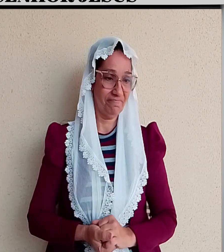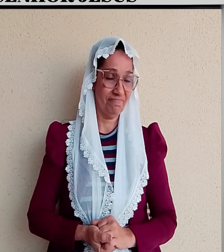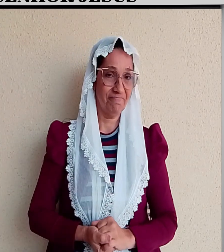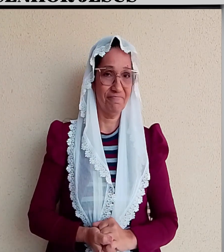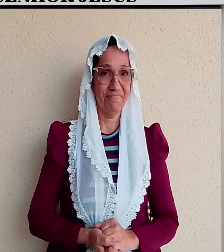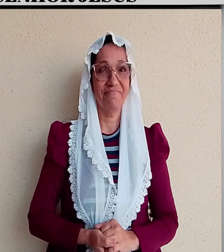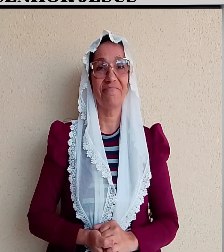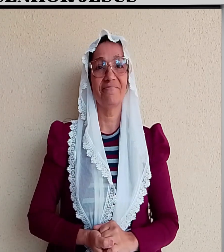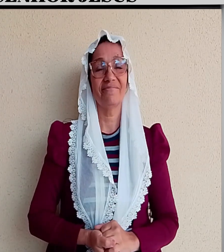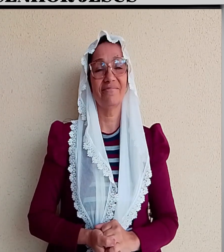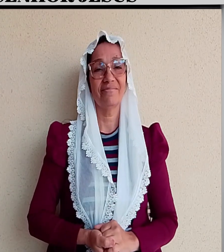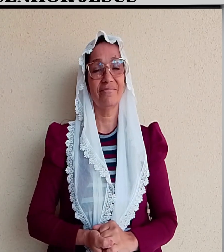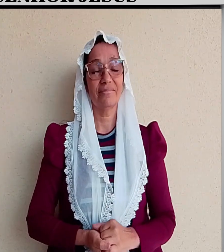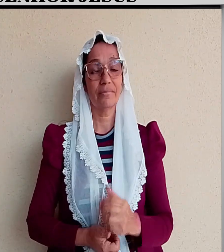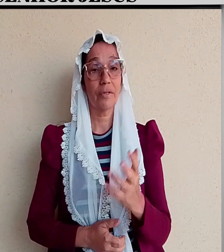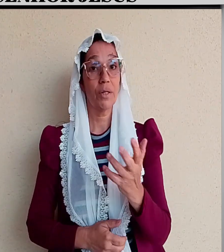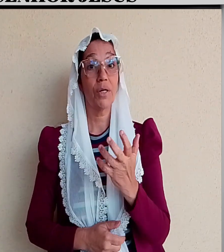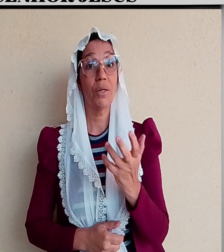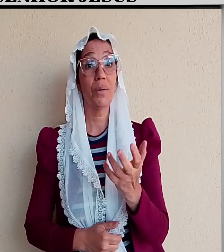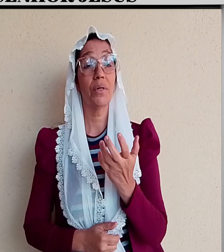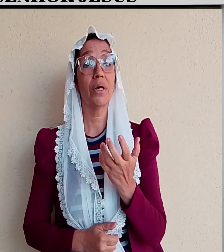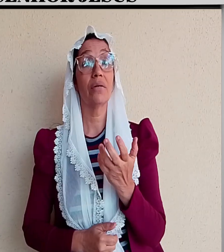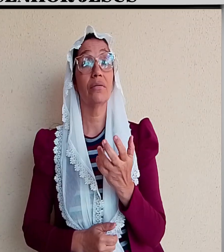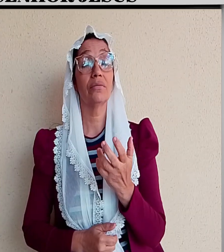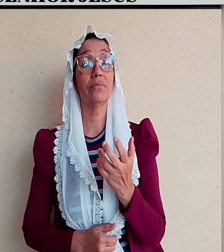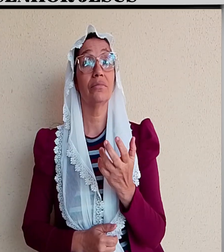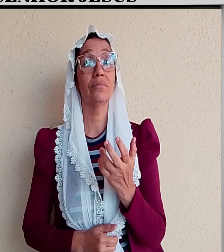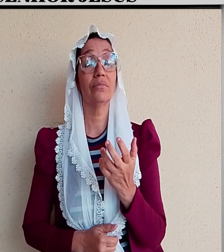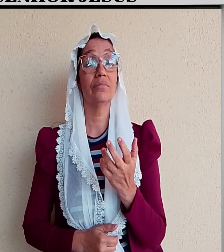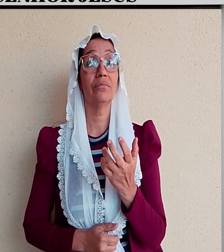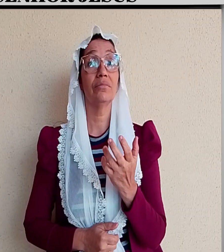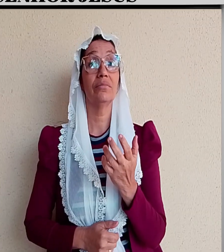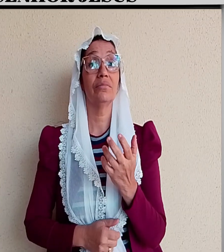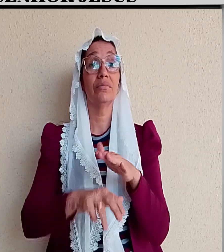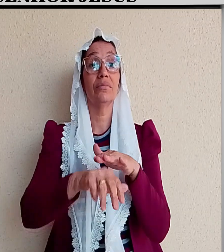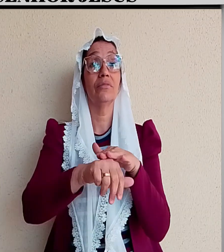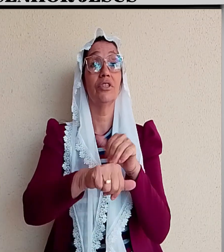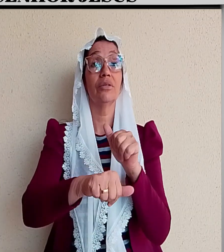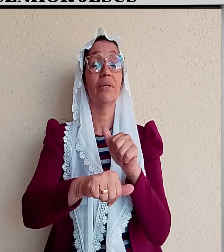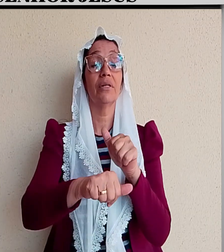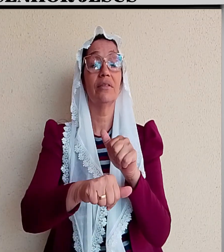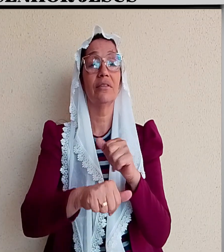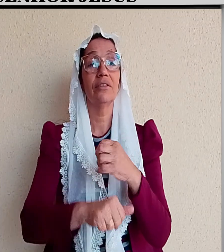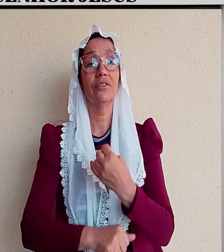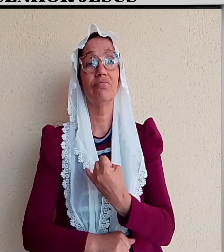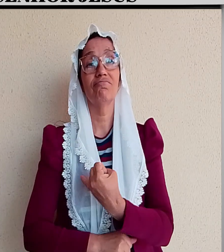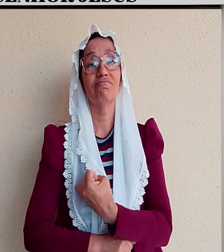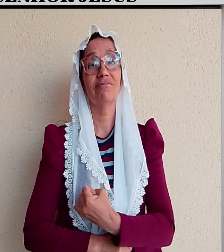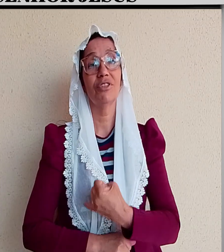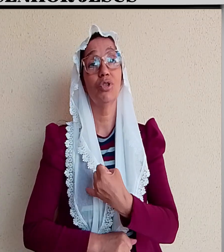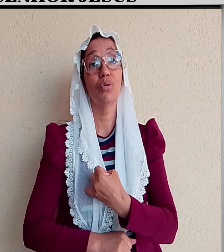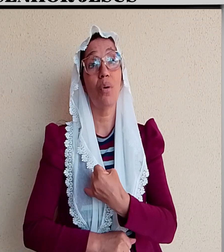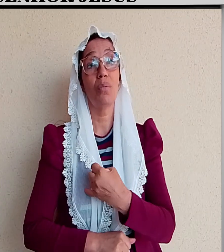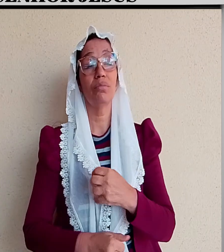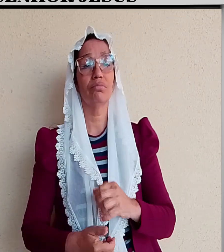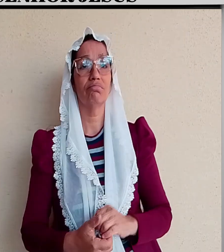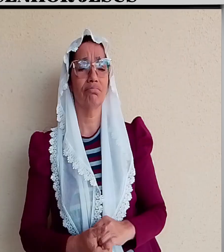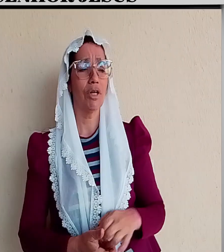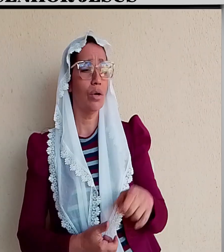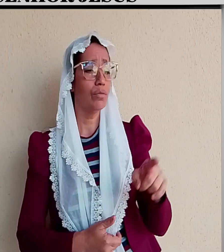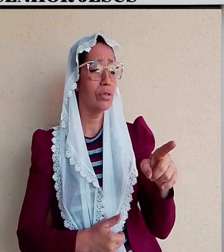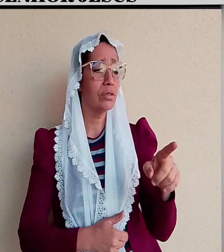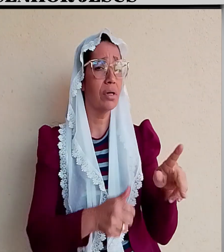cheio de ira, aleluia, mas eu vim te converter hoje, você é meu discípulo. Glória a Jesus. Ô João, aleluia, abre os